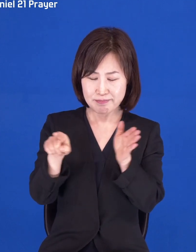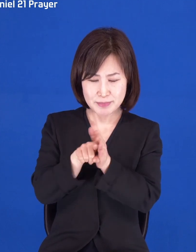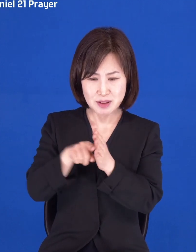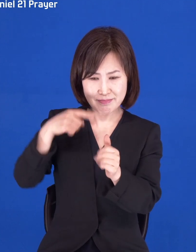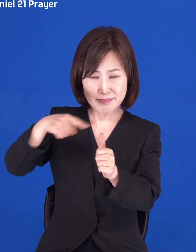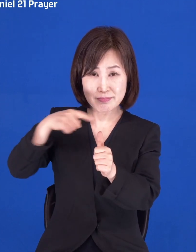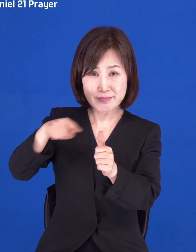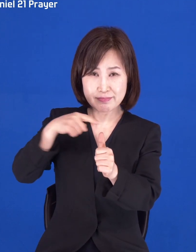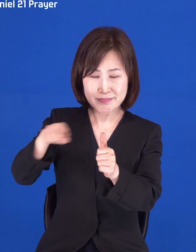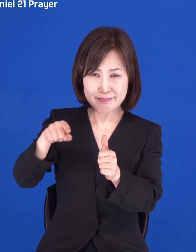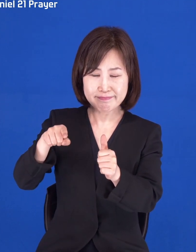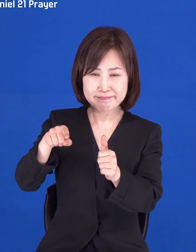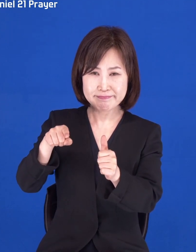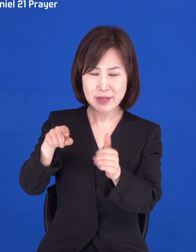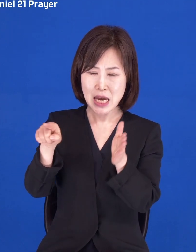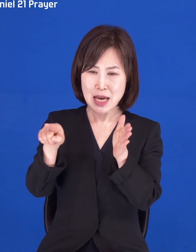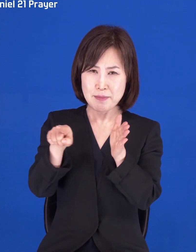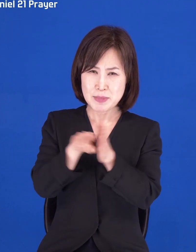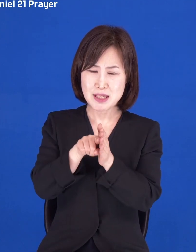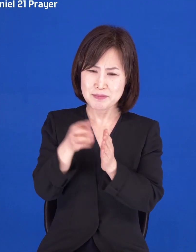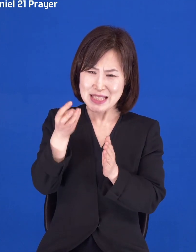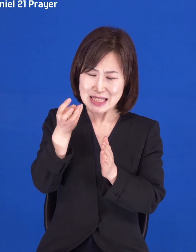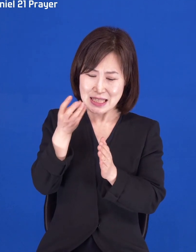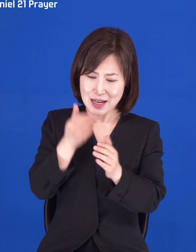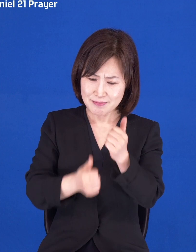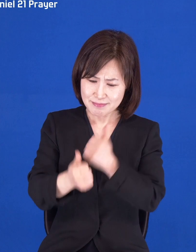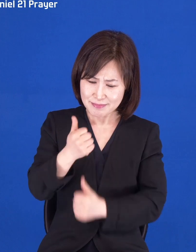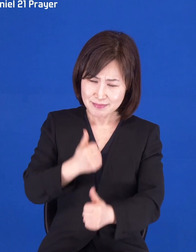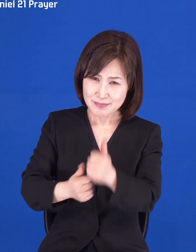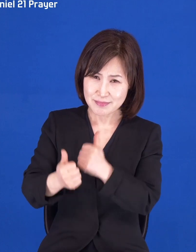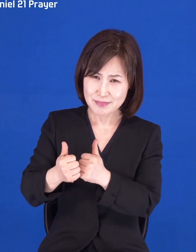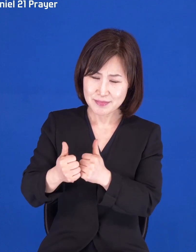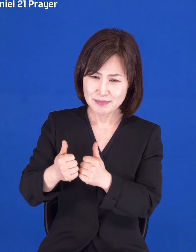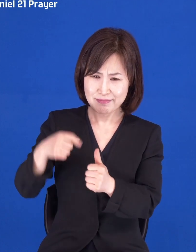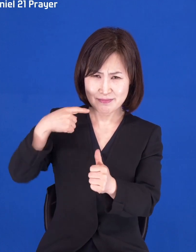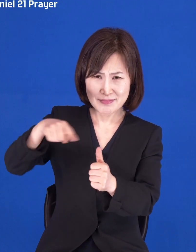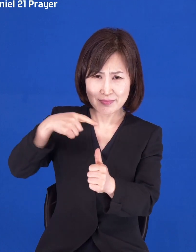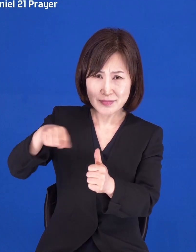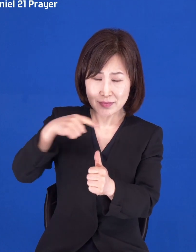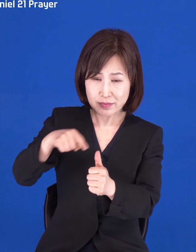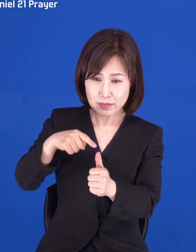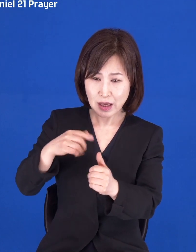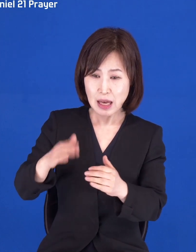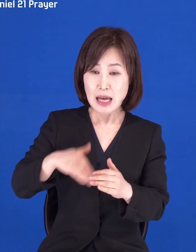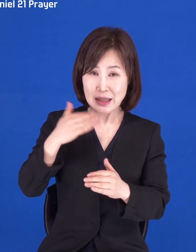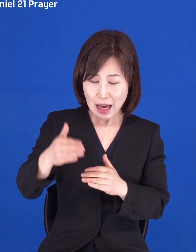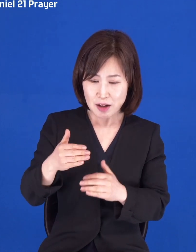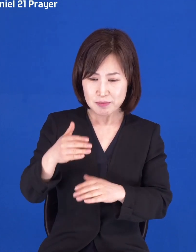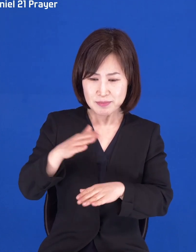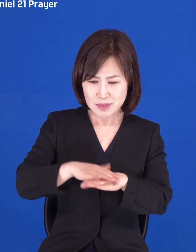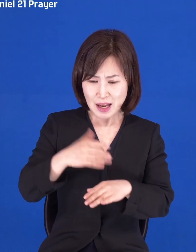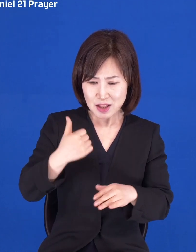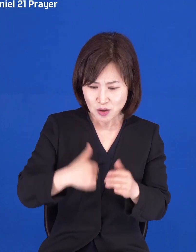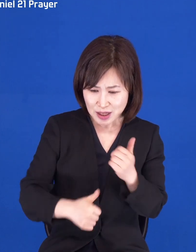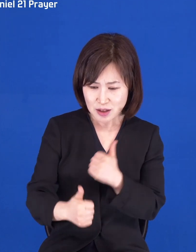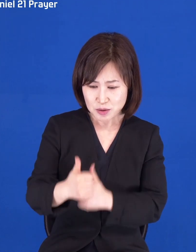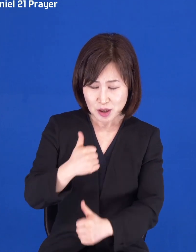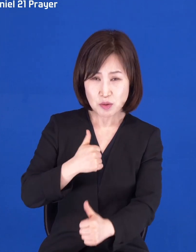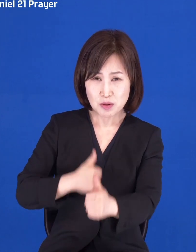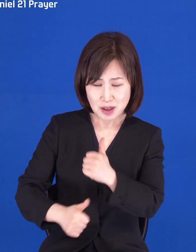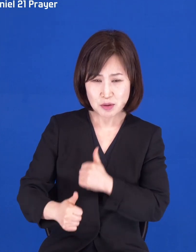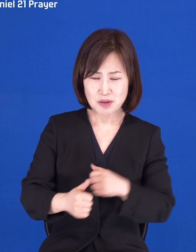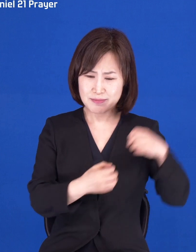믿음의 씨앗은 대대손손 계속하여 다음 세대로, 그 다음 세대로 흘러